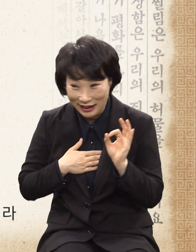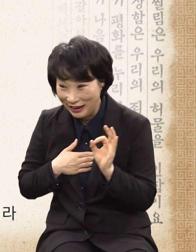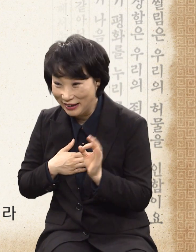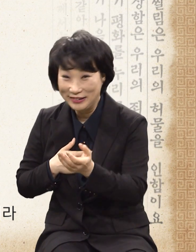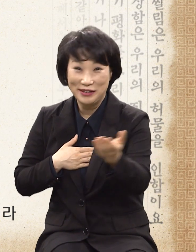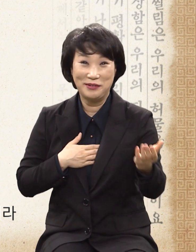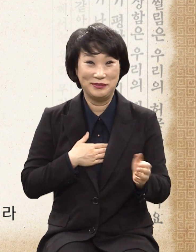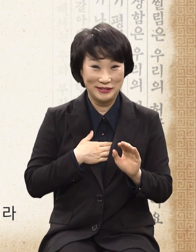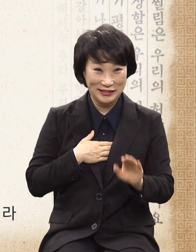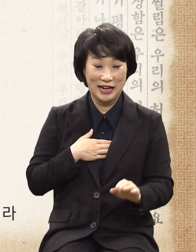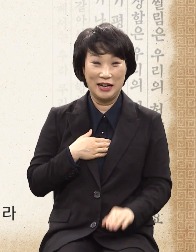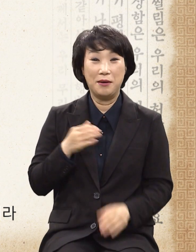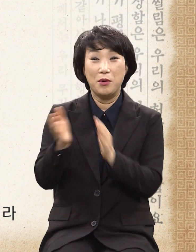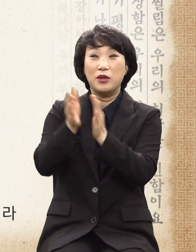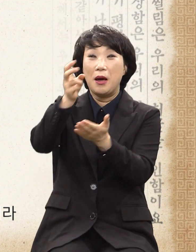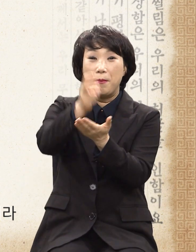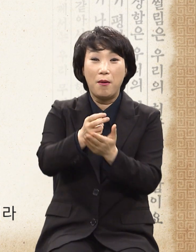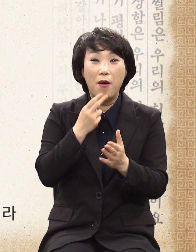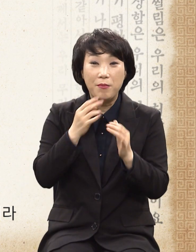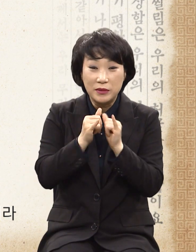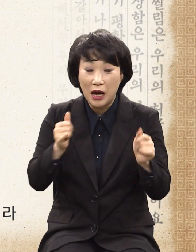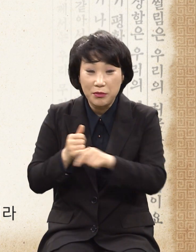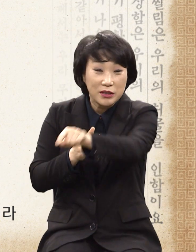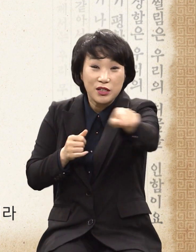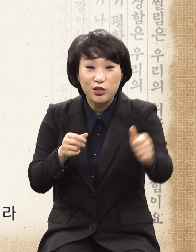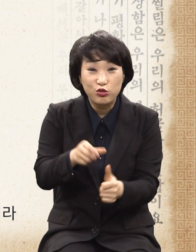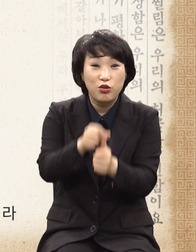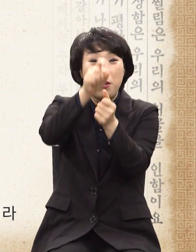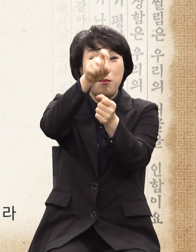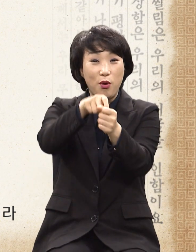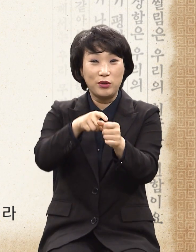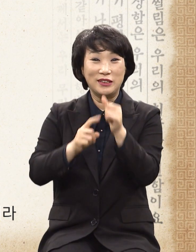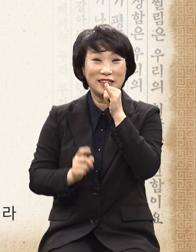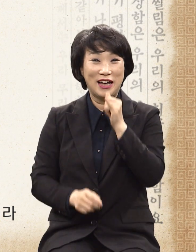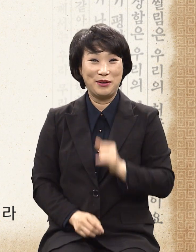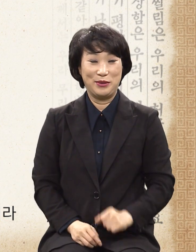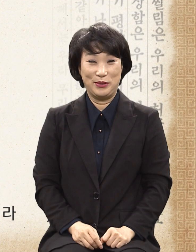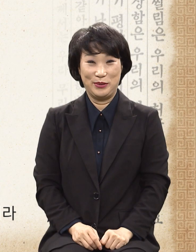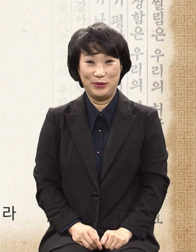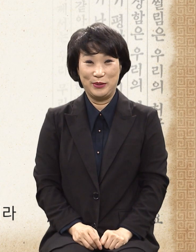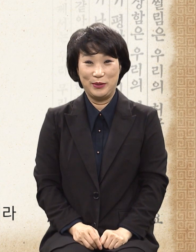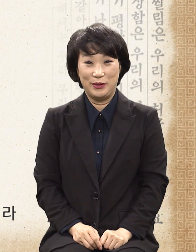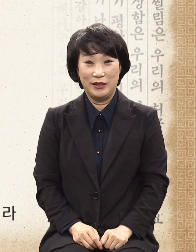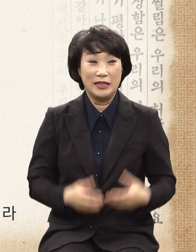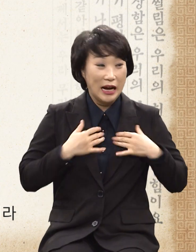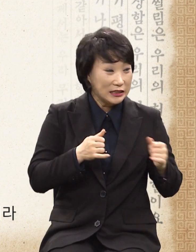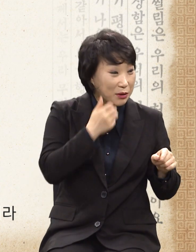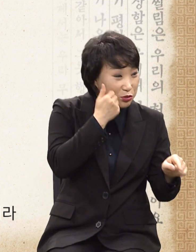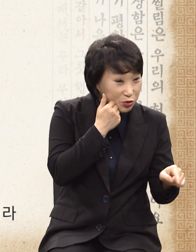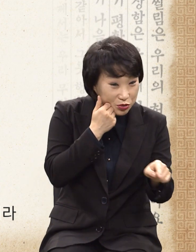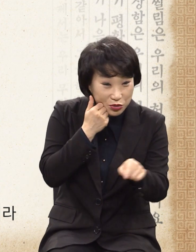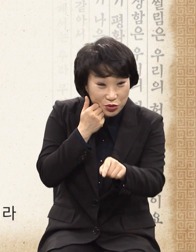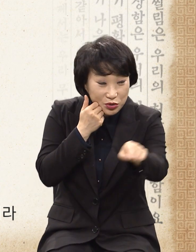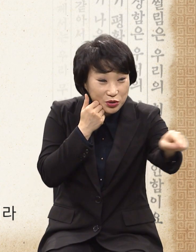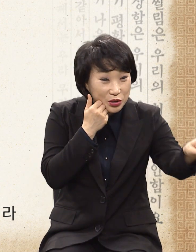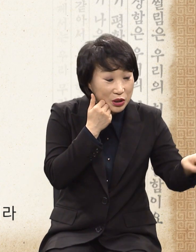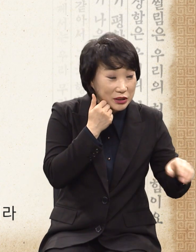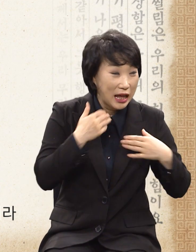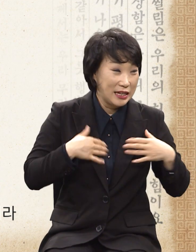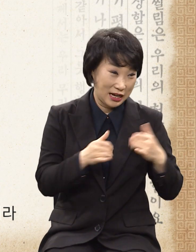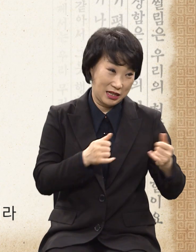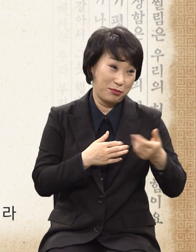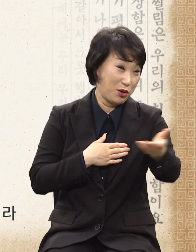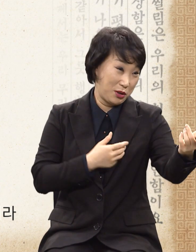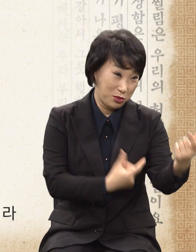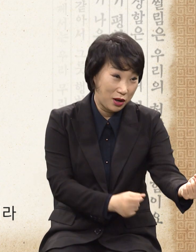합시다. 율법 없는 자들을 구원하고자 하며 약한 자들에게는 내가 약한